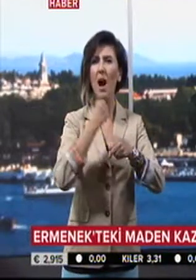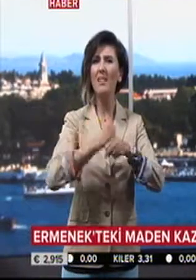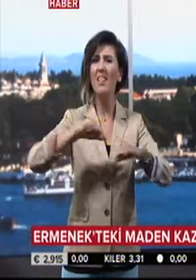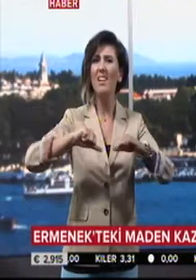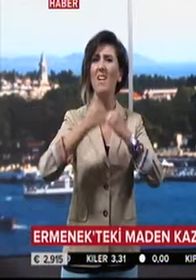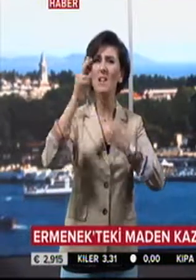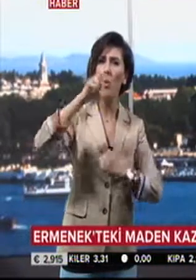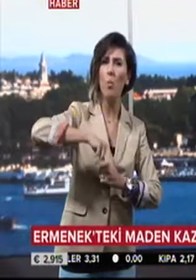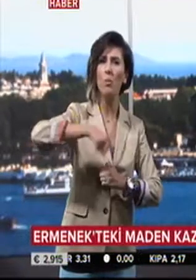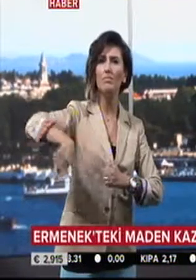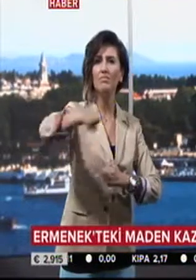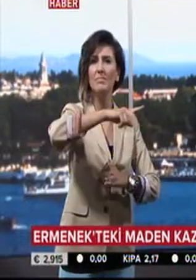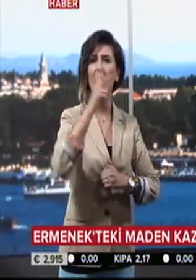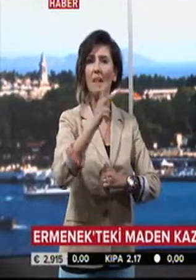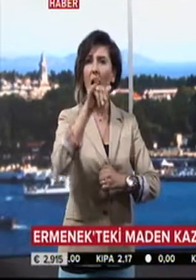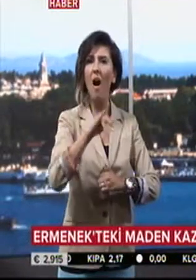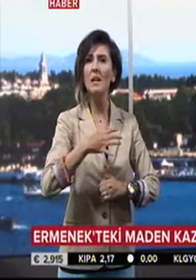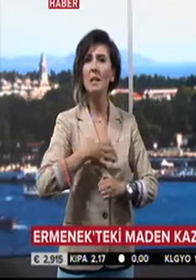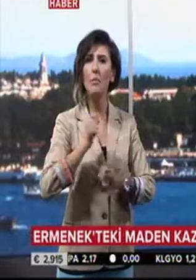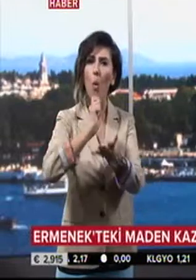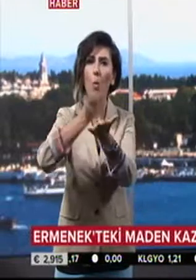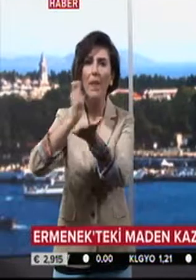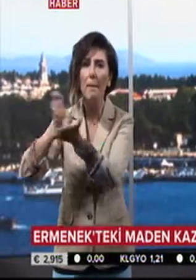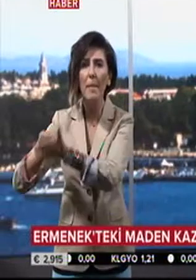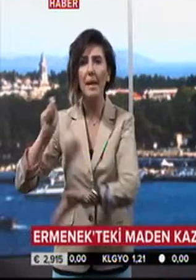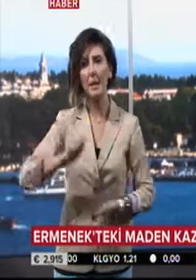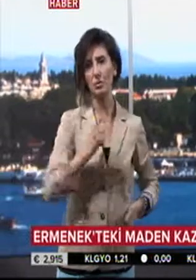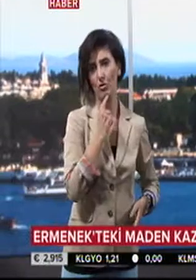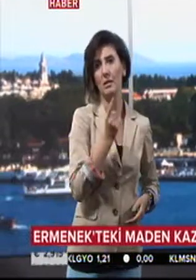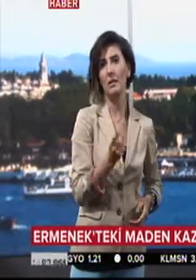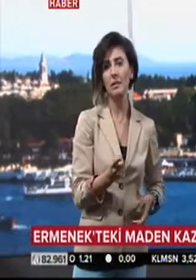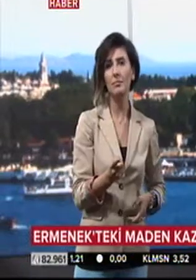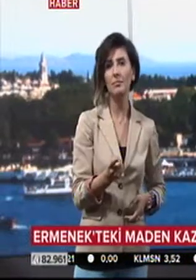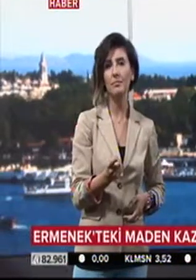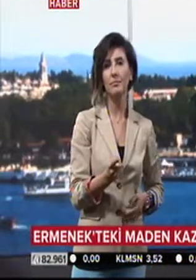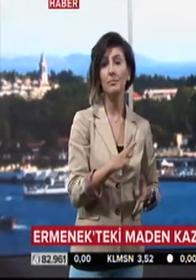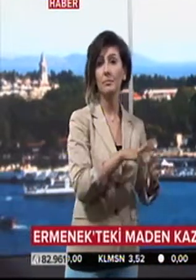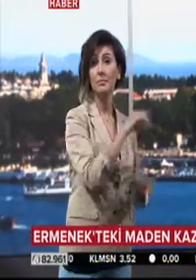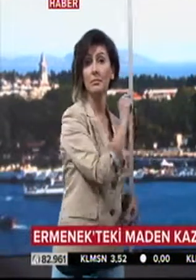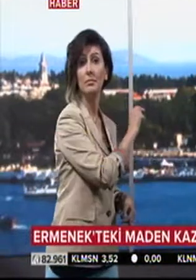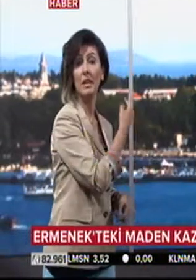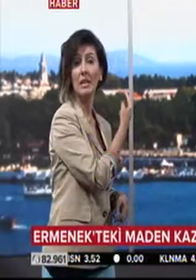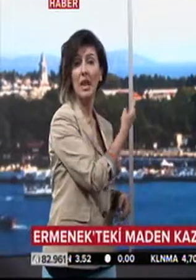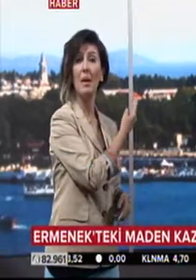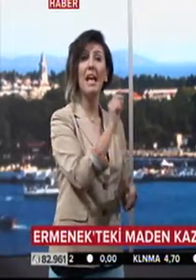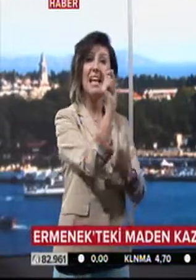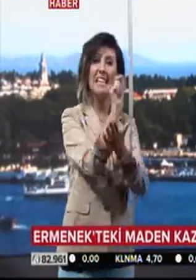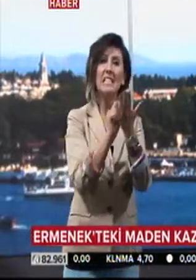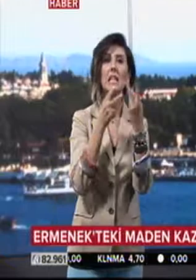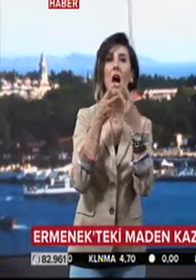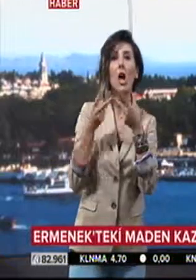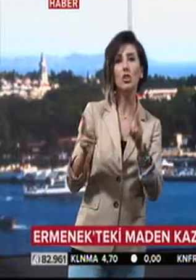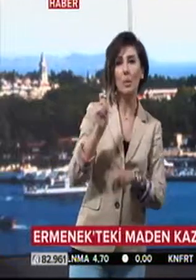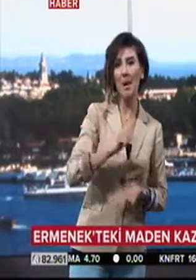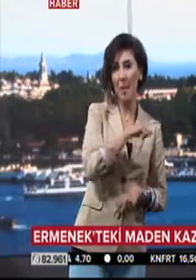maden kazasından etkilenen hak sahiplerine ödeme yapılacağını bildirdi. Çelik tarafından yapılan